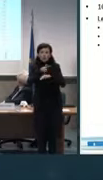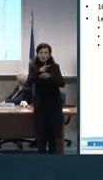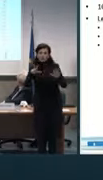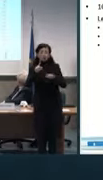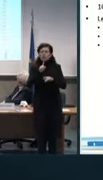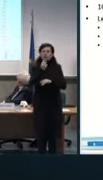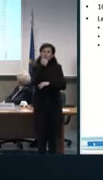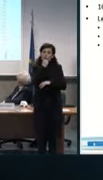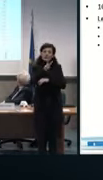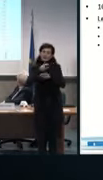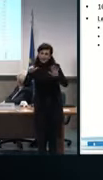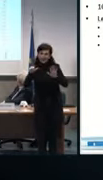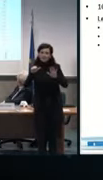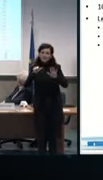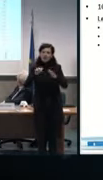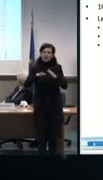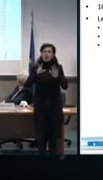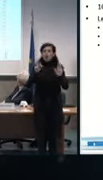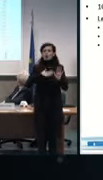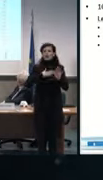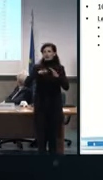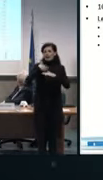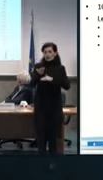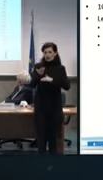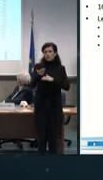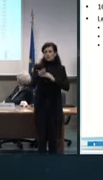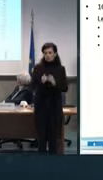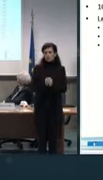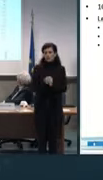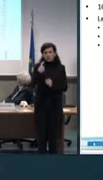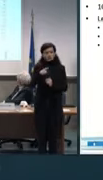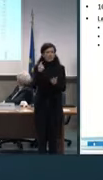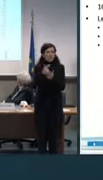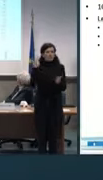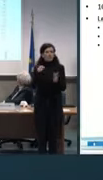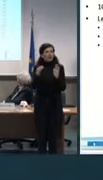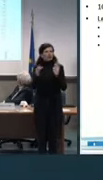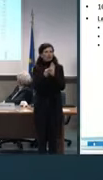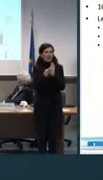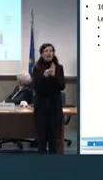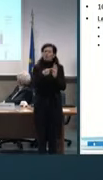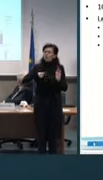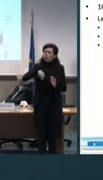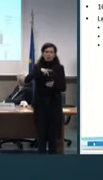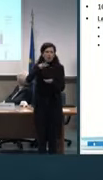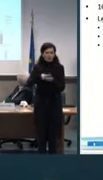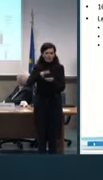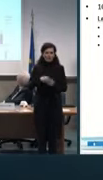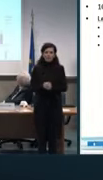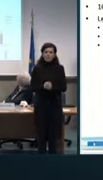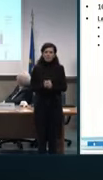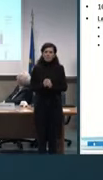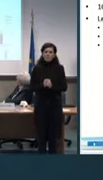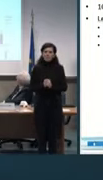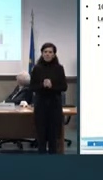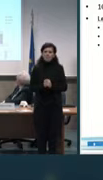26 scusate è ultra ottantenne no questo è un altro elemento estremamente importante che confermiamo quando andiamo a fare l'analisi